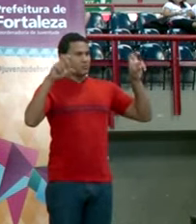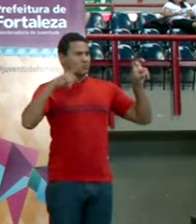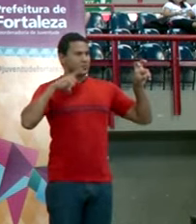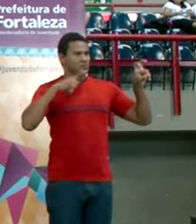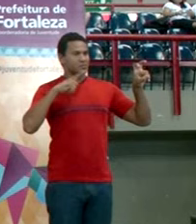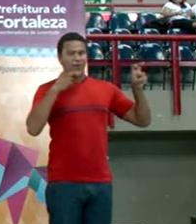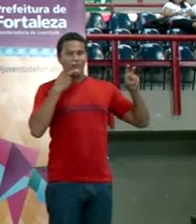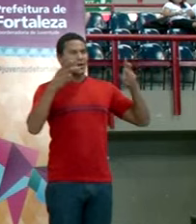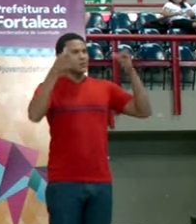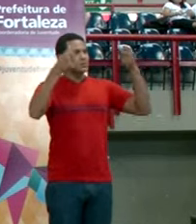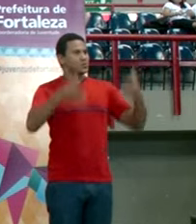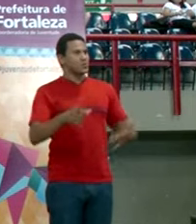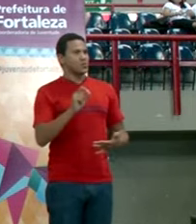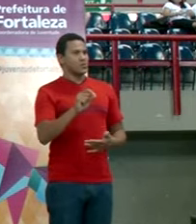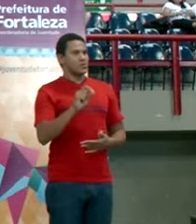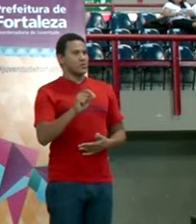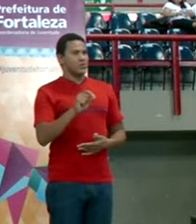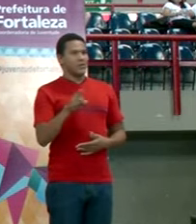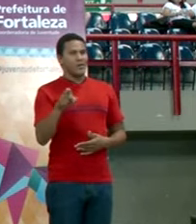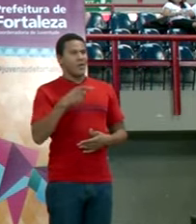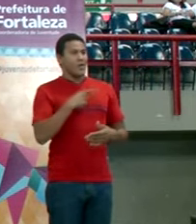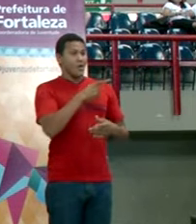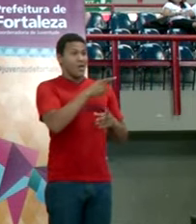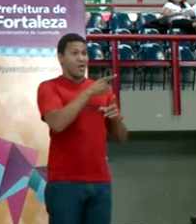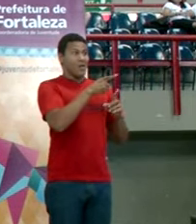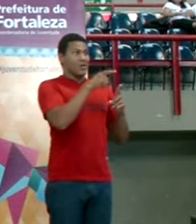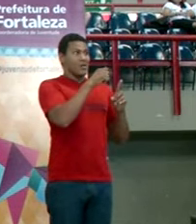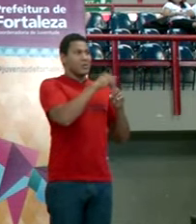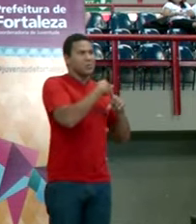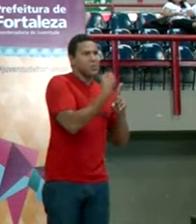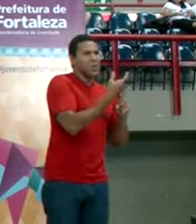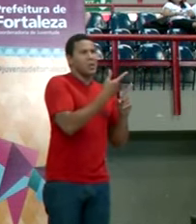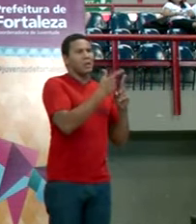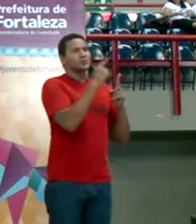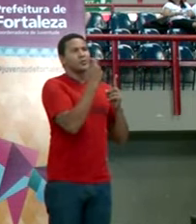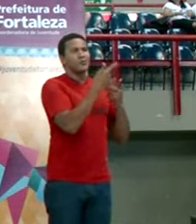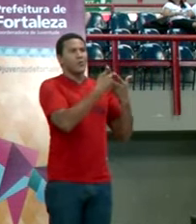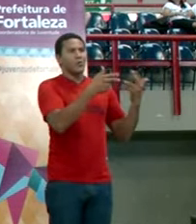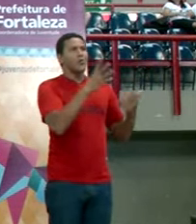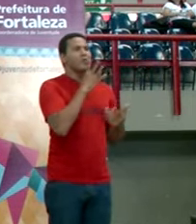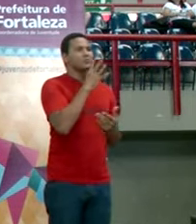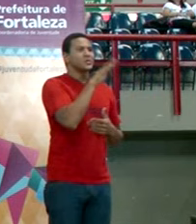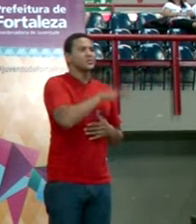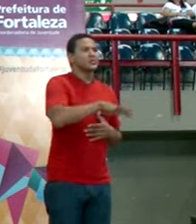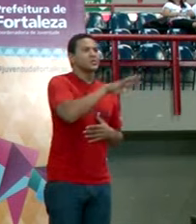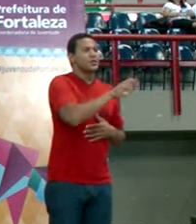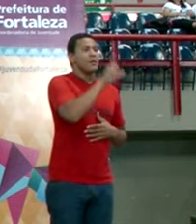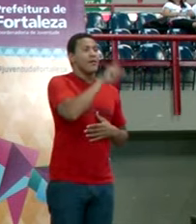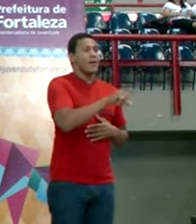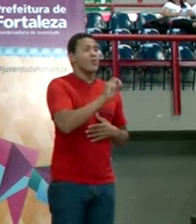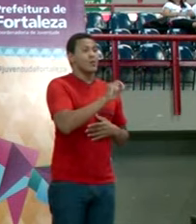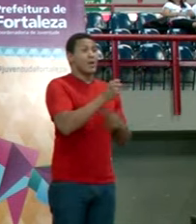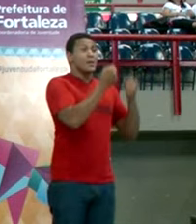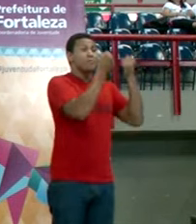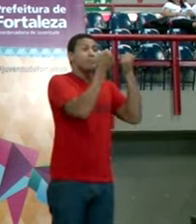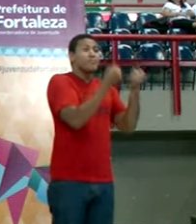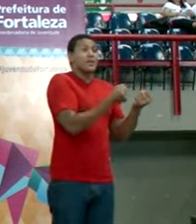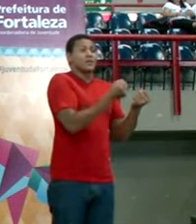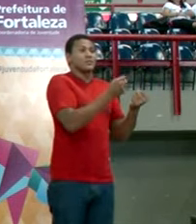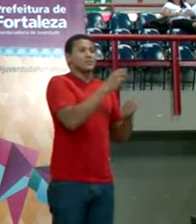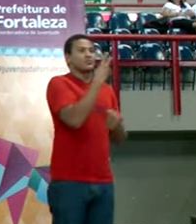conhecimentos gerais tem peso três e a prova de redação tem peso dois pessoal o que é